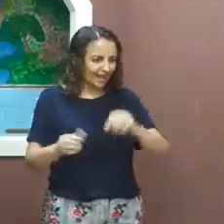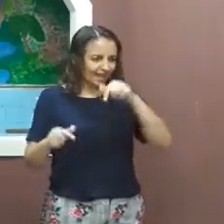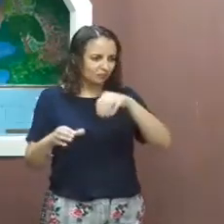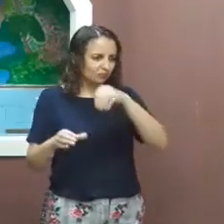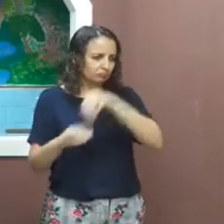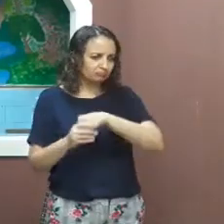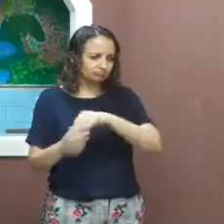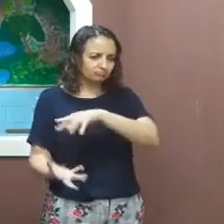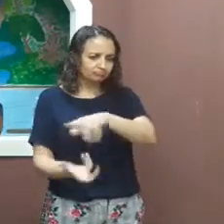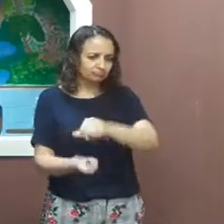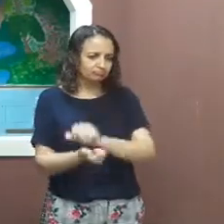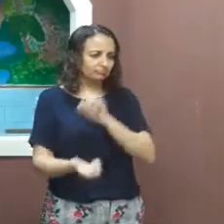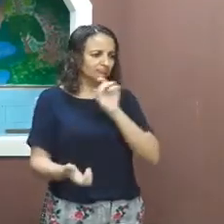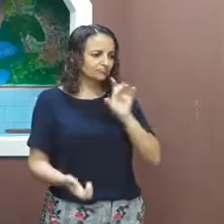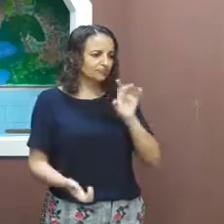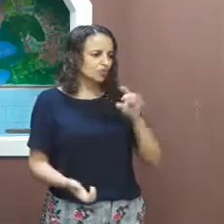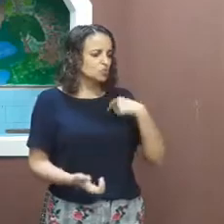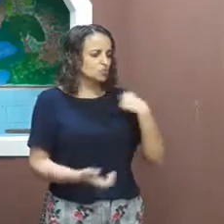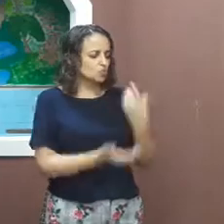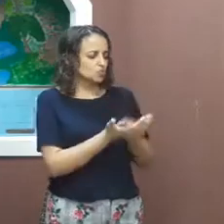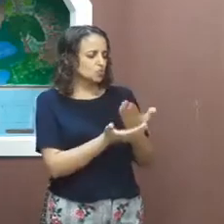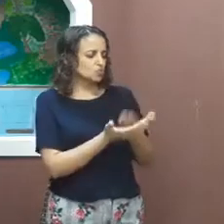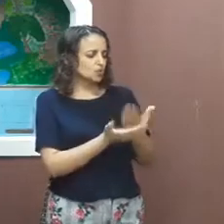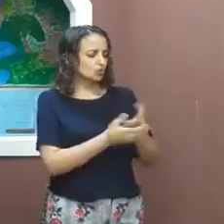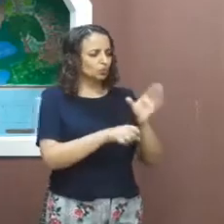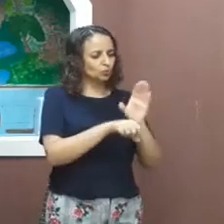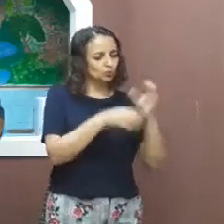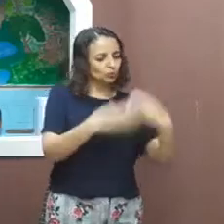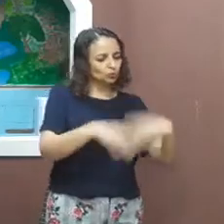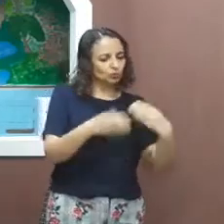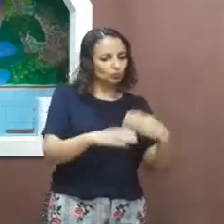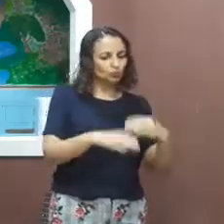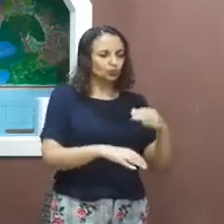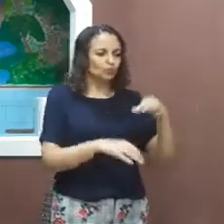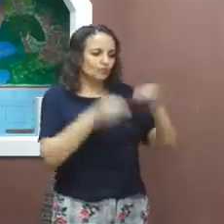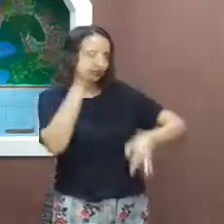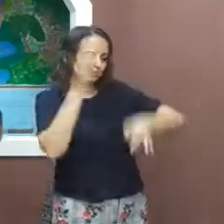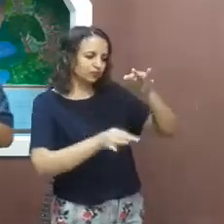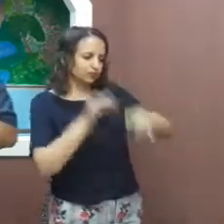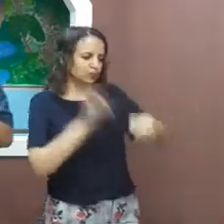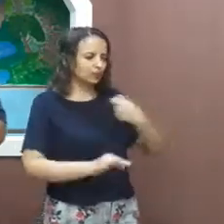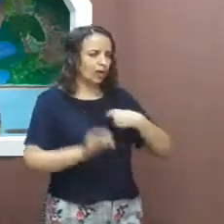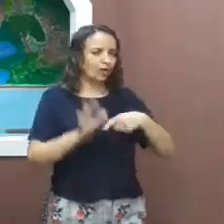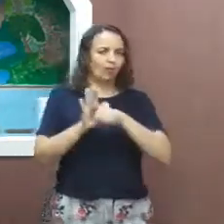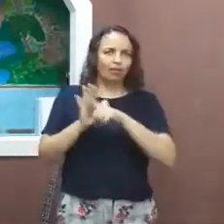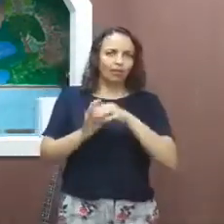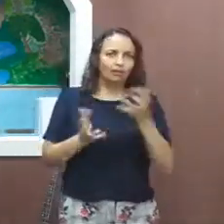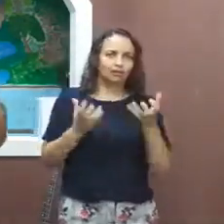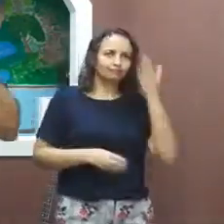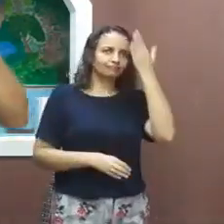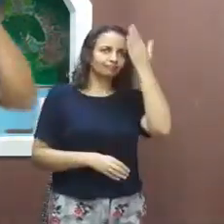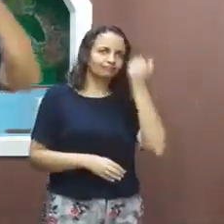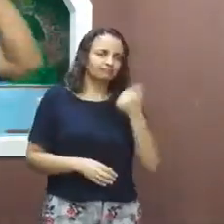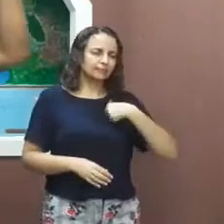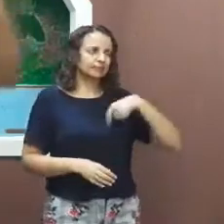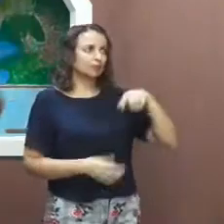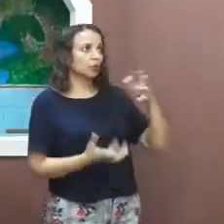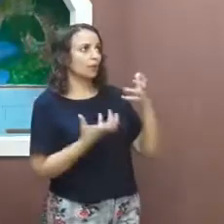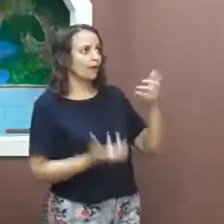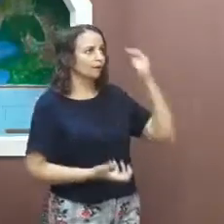eu estou estudando porque eu quero fazer um concurso, sei lá, do fórum, e eu quero saber todas as leis. Não, mas isso, pastor, isso aqui